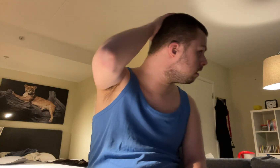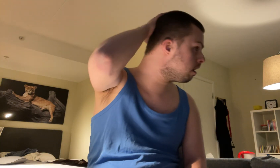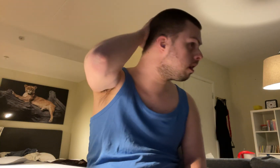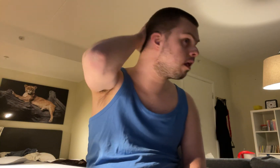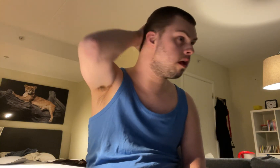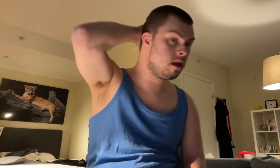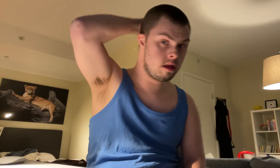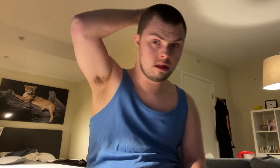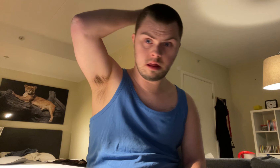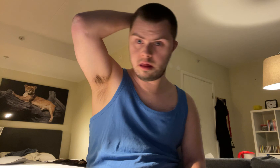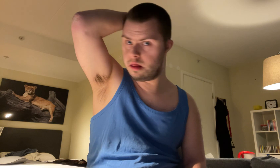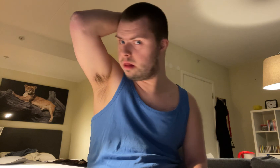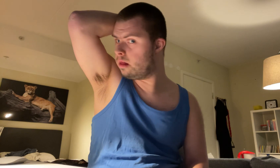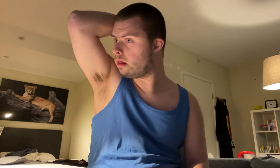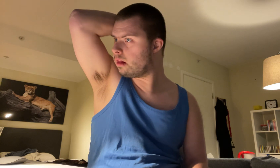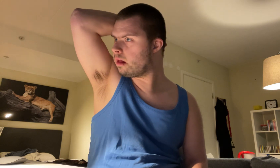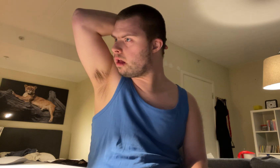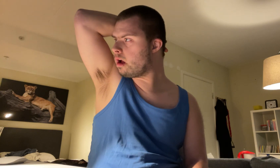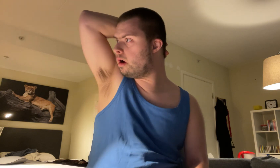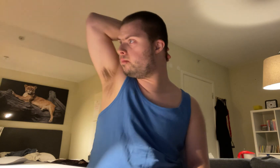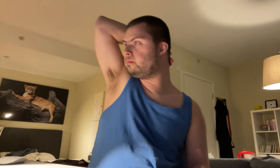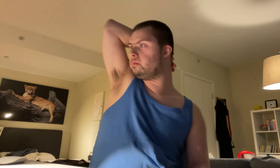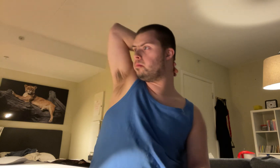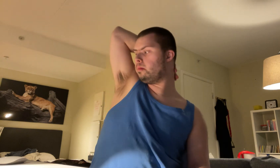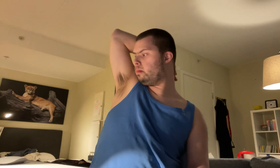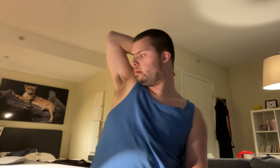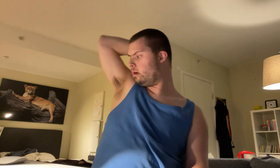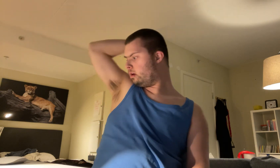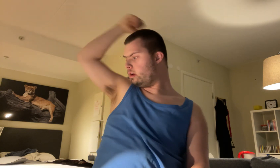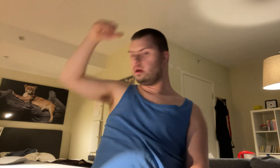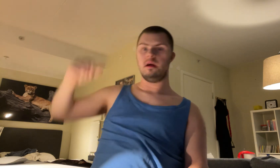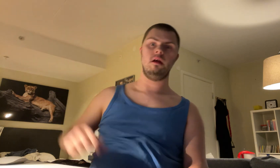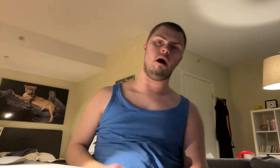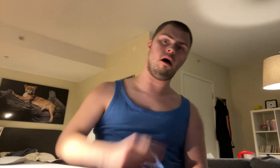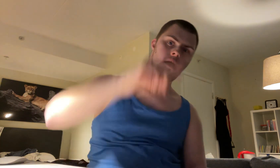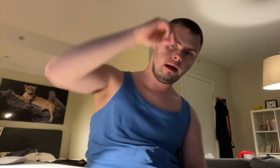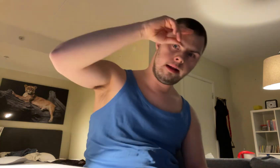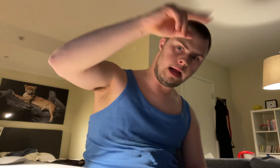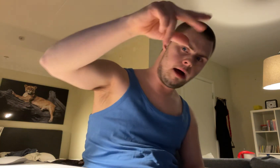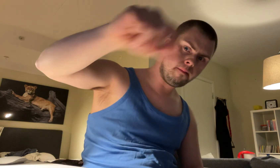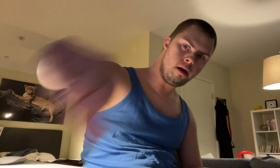Ja, så.